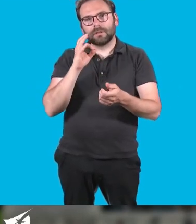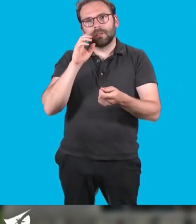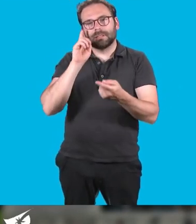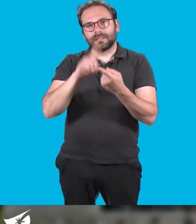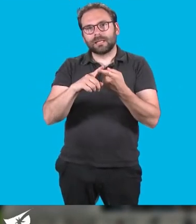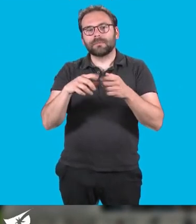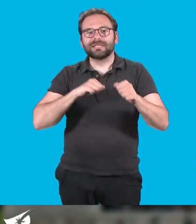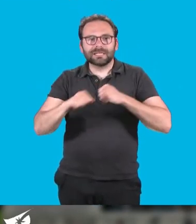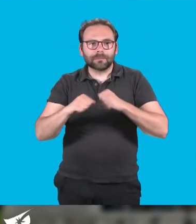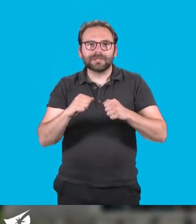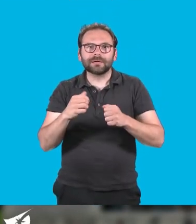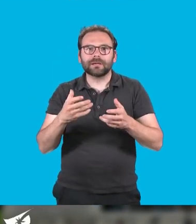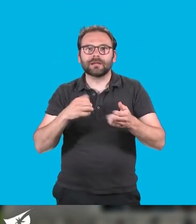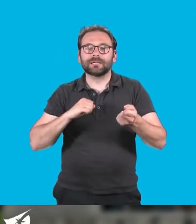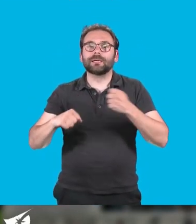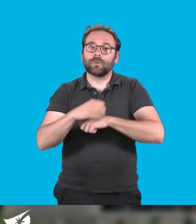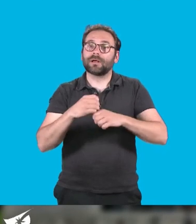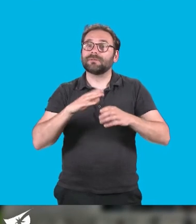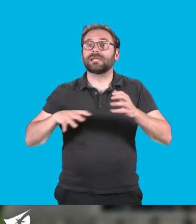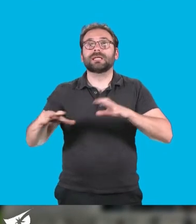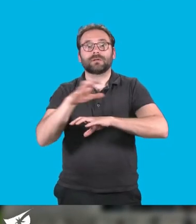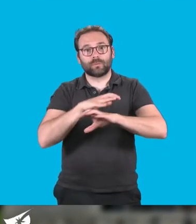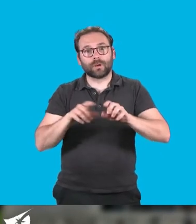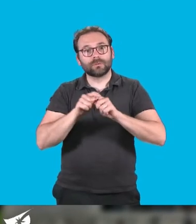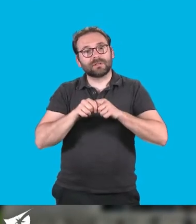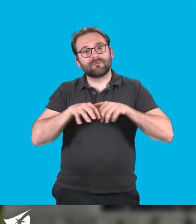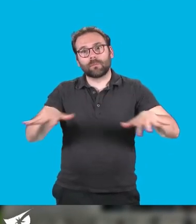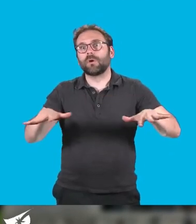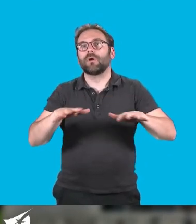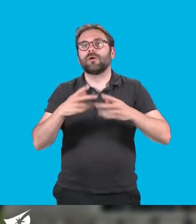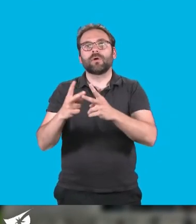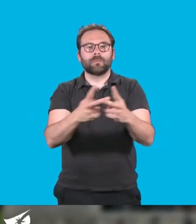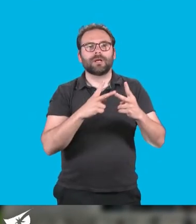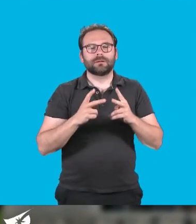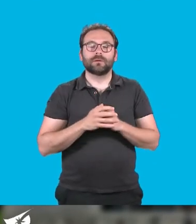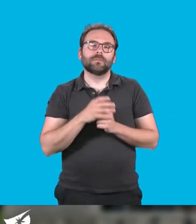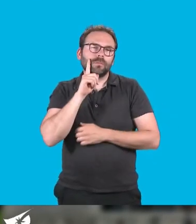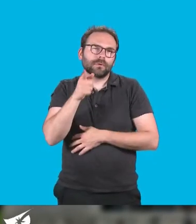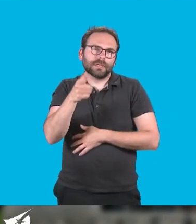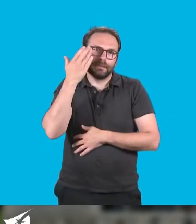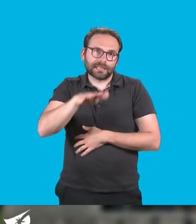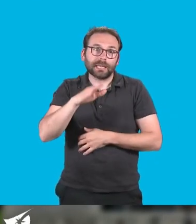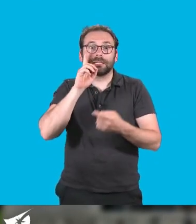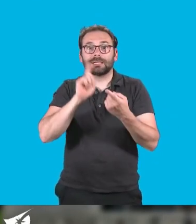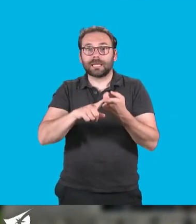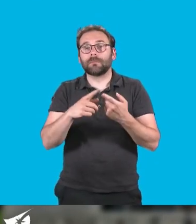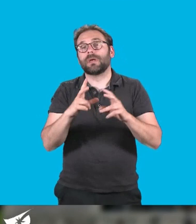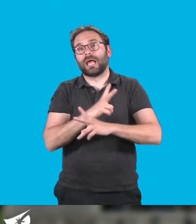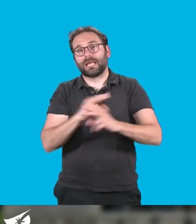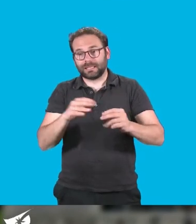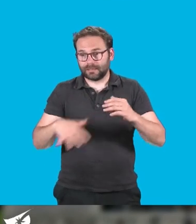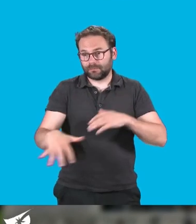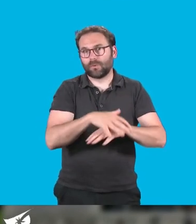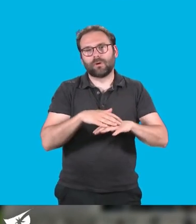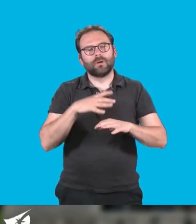au dynamisme démographique de notre territoire et à son développement urbain, parce que vous le savez, dans le domaine de l'assainissement, il y